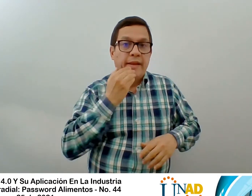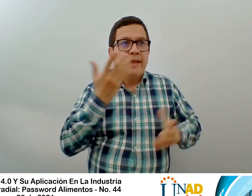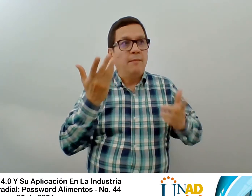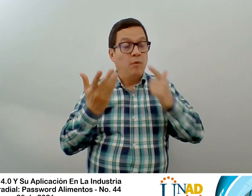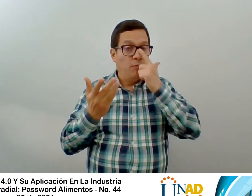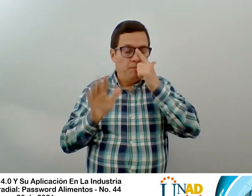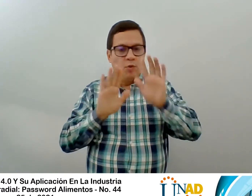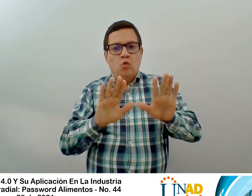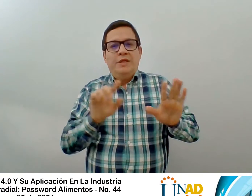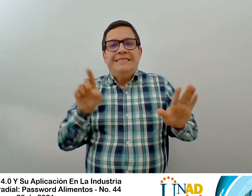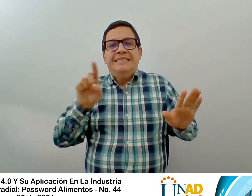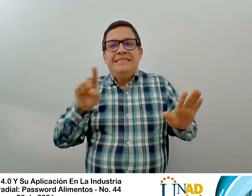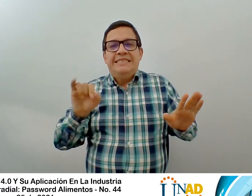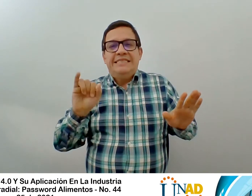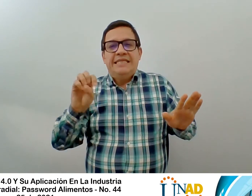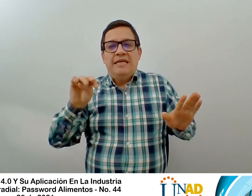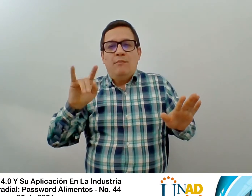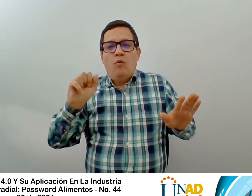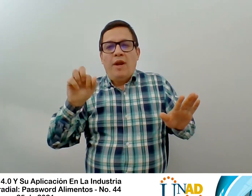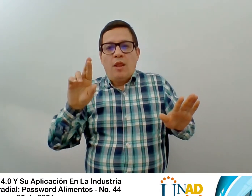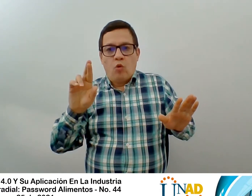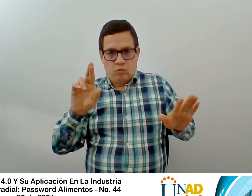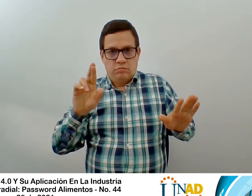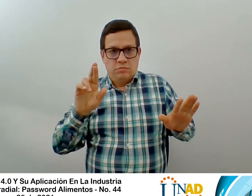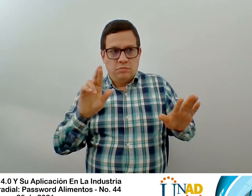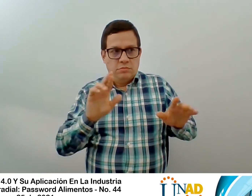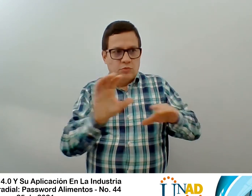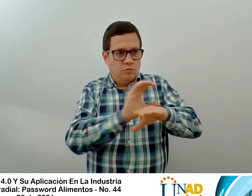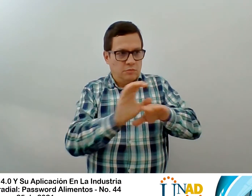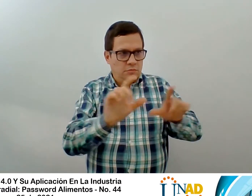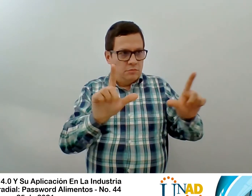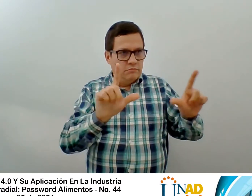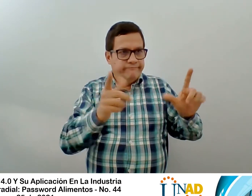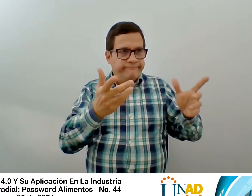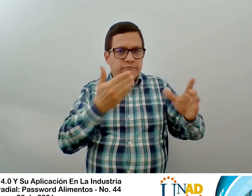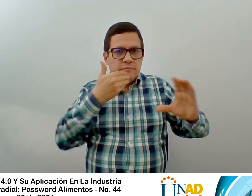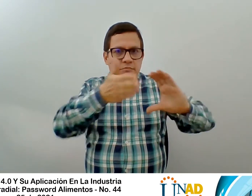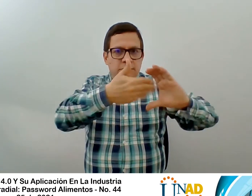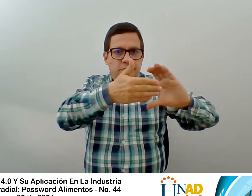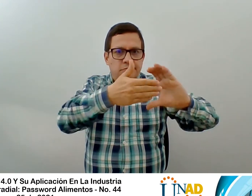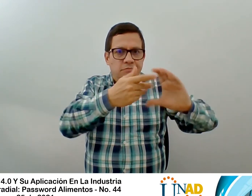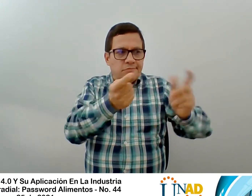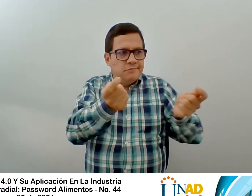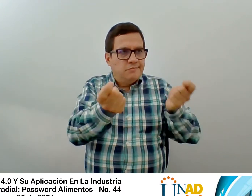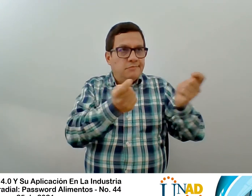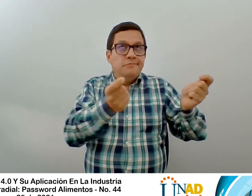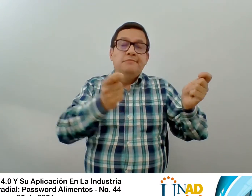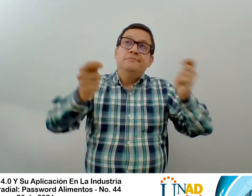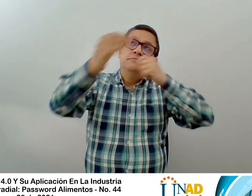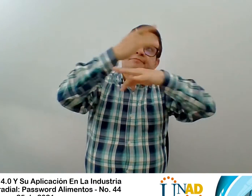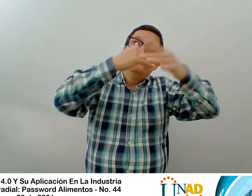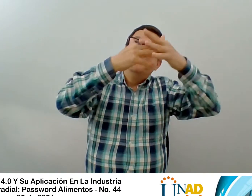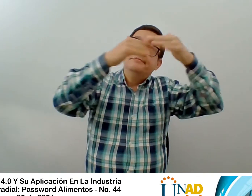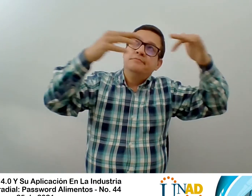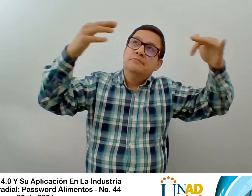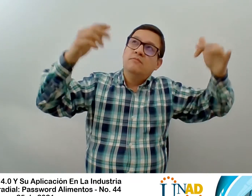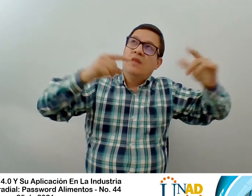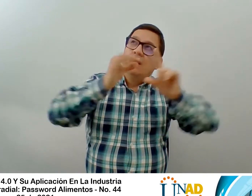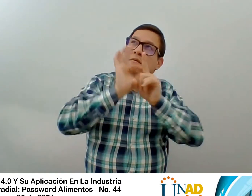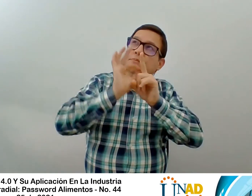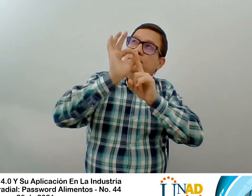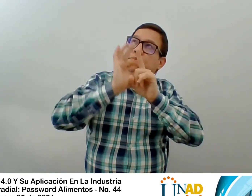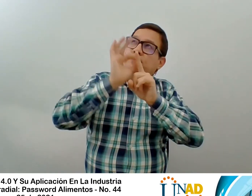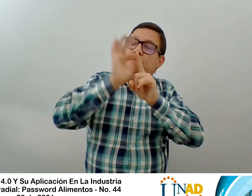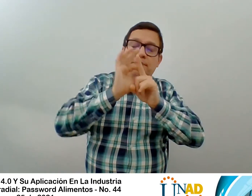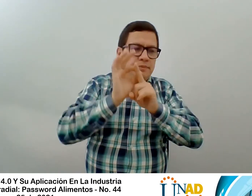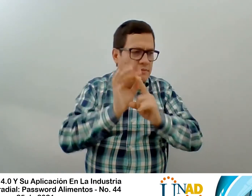4.0? Imaginemos un simulador de datos climatológicos, por ejemplo, que nos ayude a predecir, de